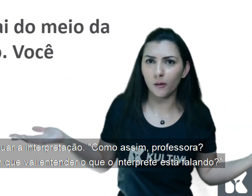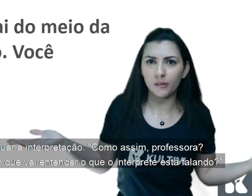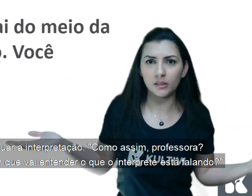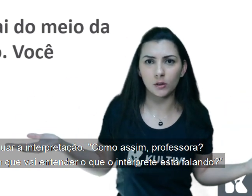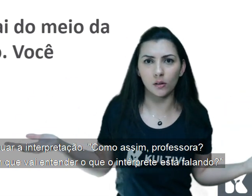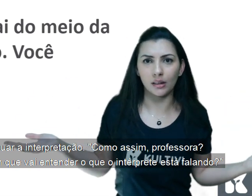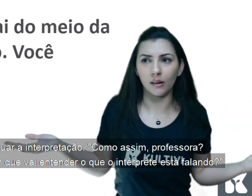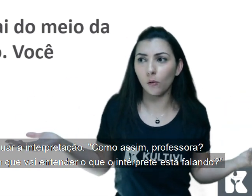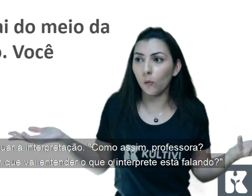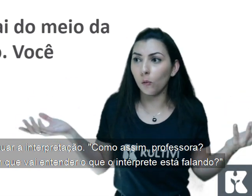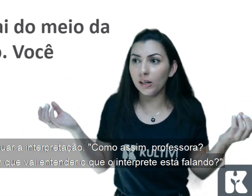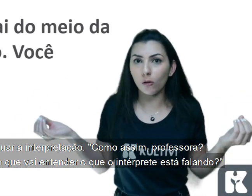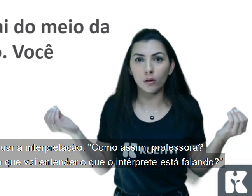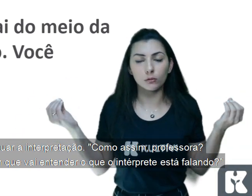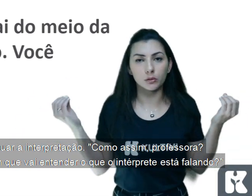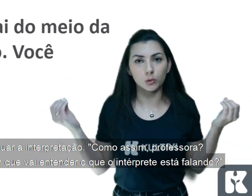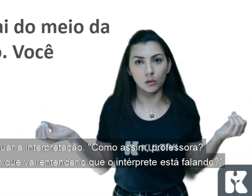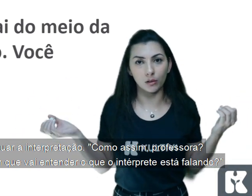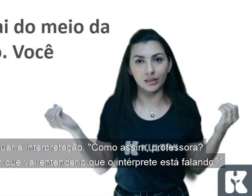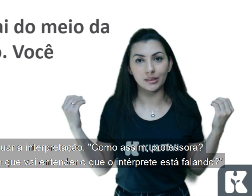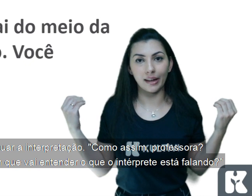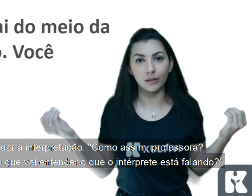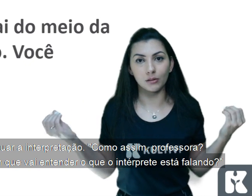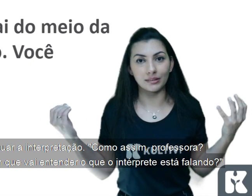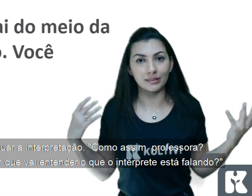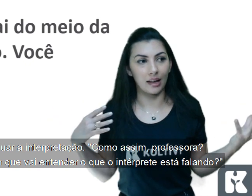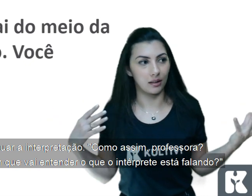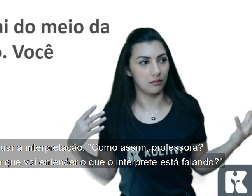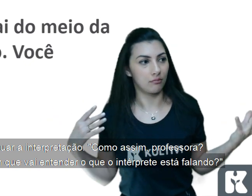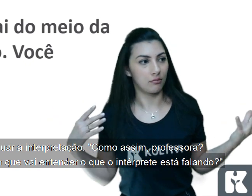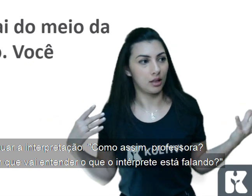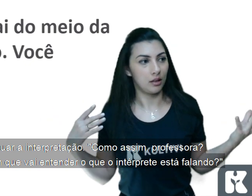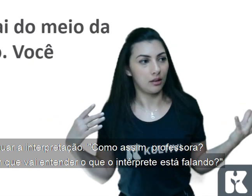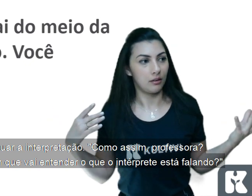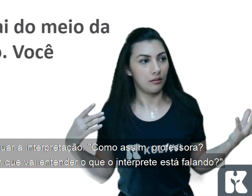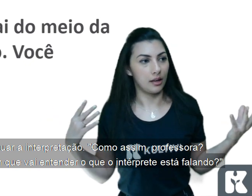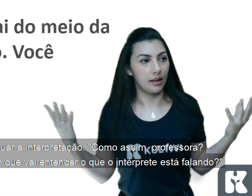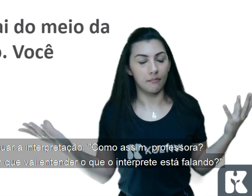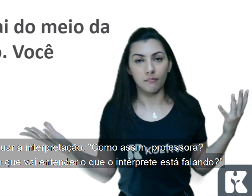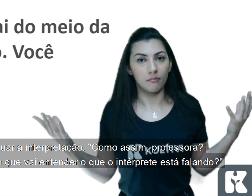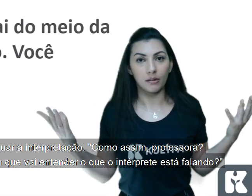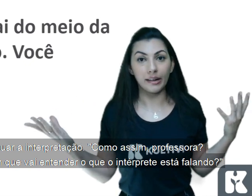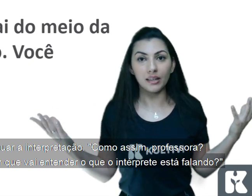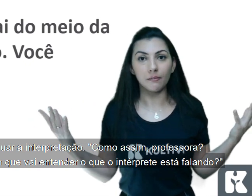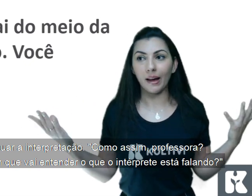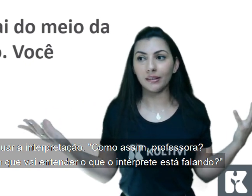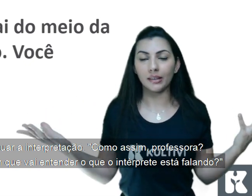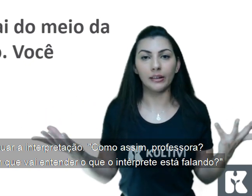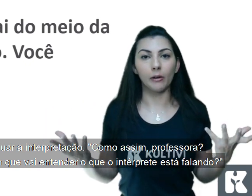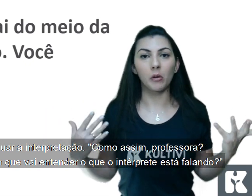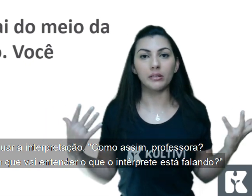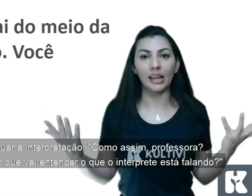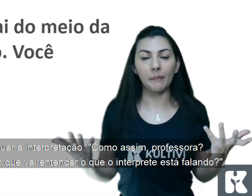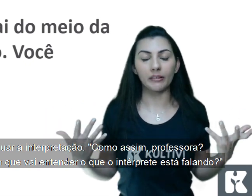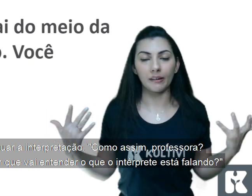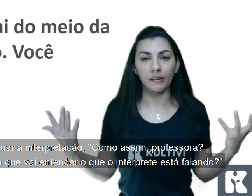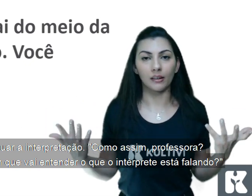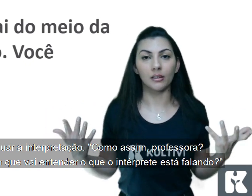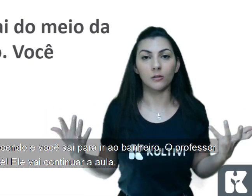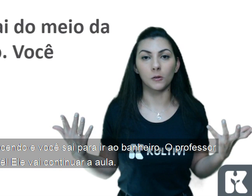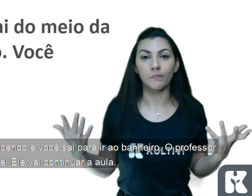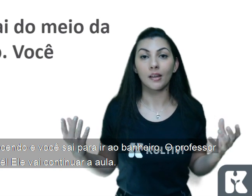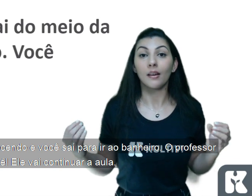assim, professora? O único aluno surdo que saiu da sala. Quem que vai entender o que o intérprete